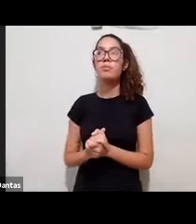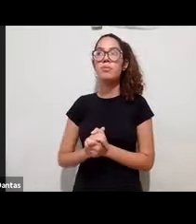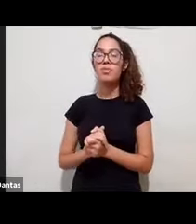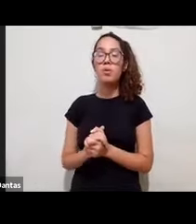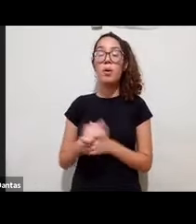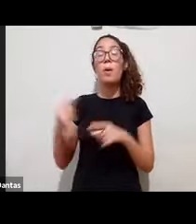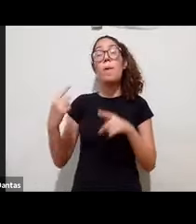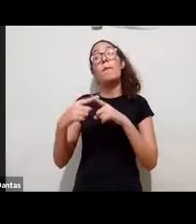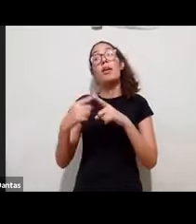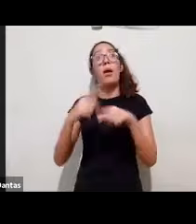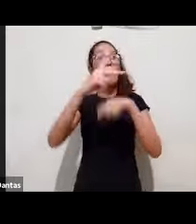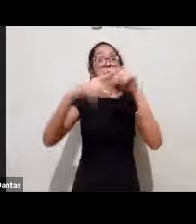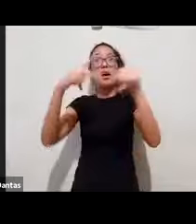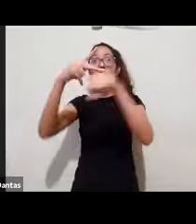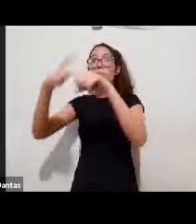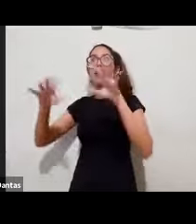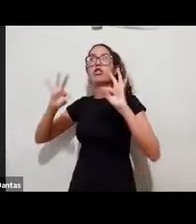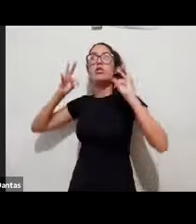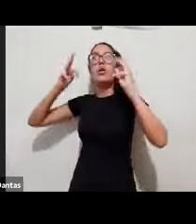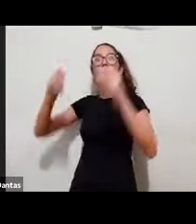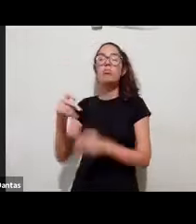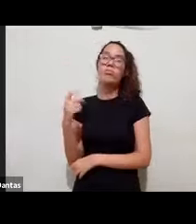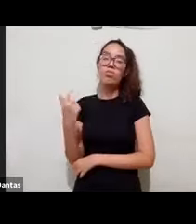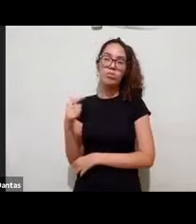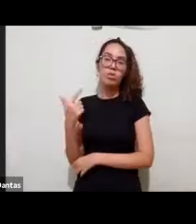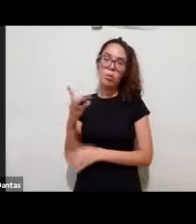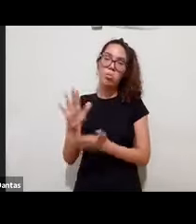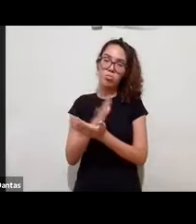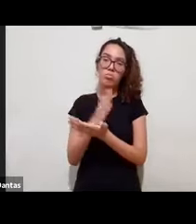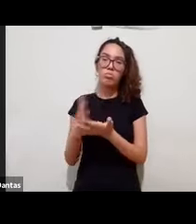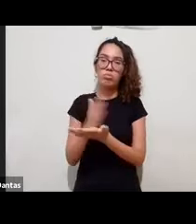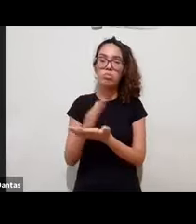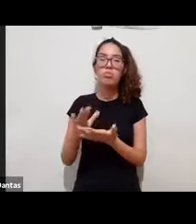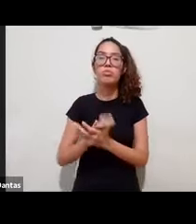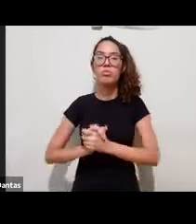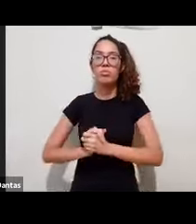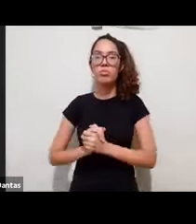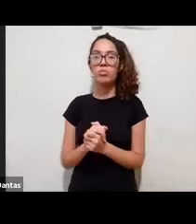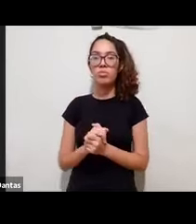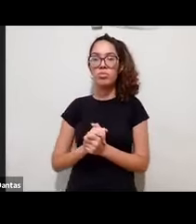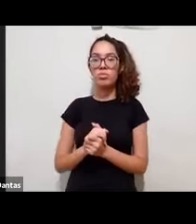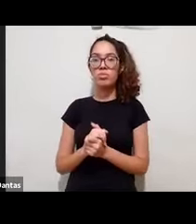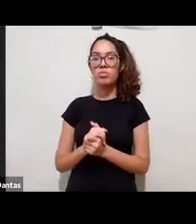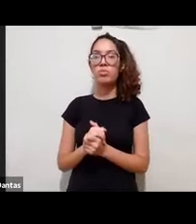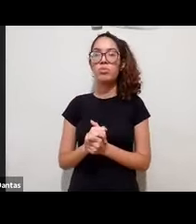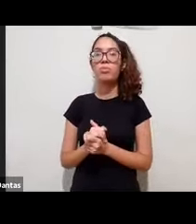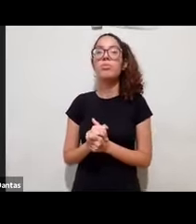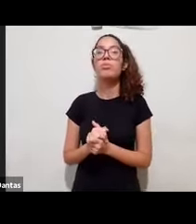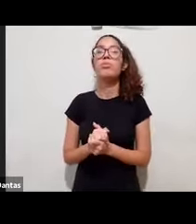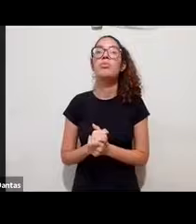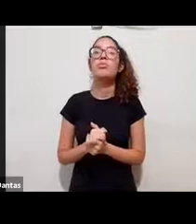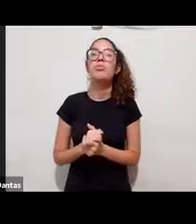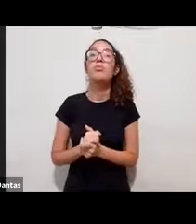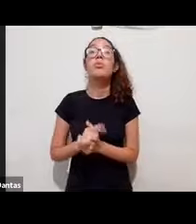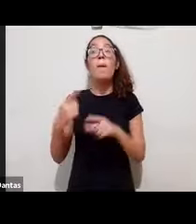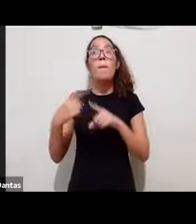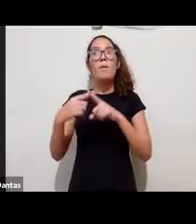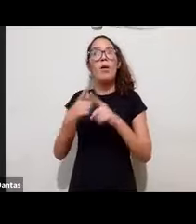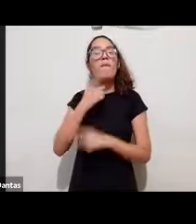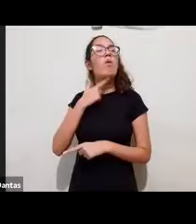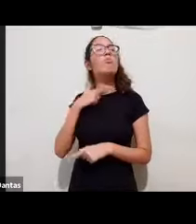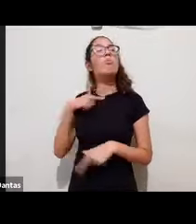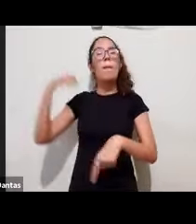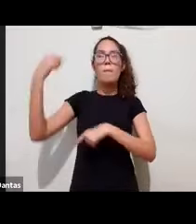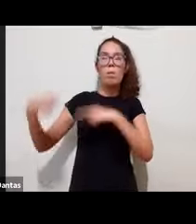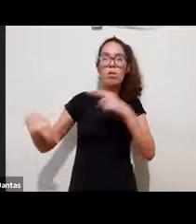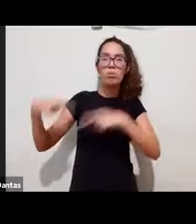países com seus sistemas universais. Né? Acho que é muito delicado porque é necessário muita vontade política para um governo fazer